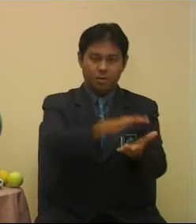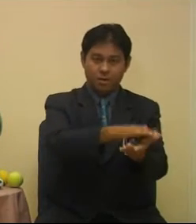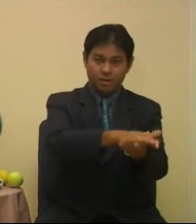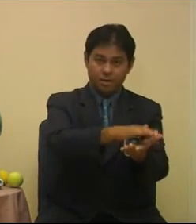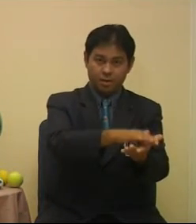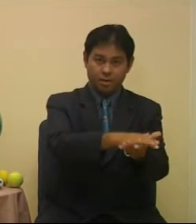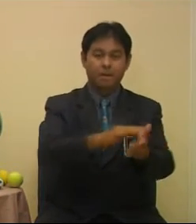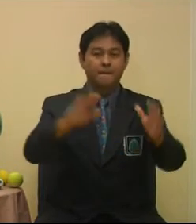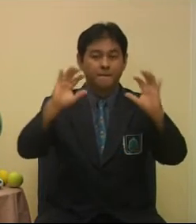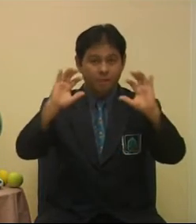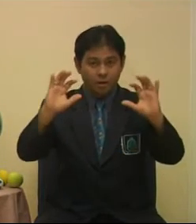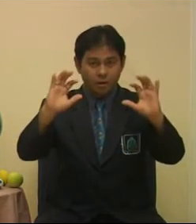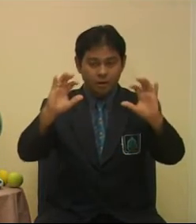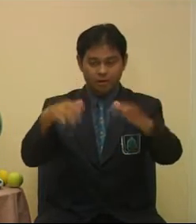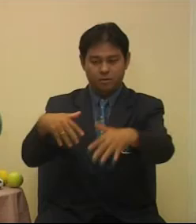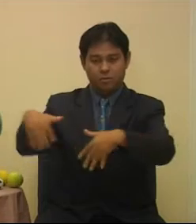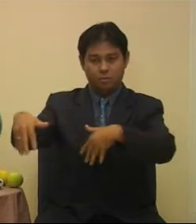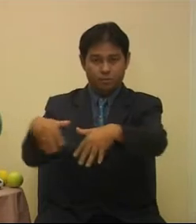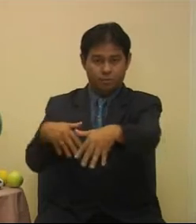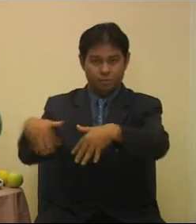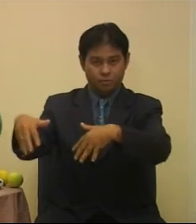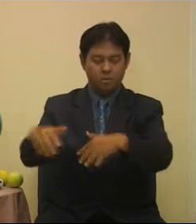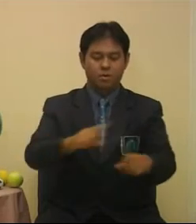โรงเรียนหน่วยงานภาครัฐและชุมชนนะครับ